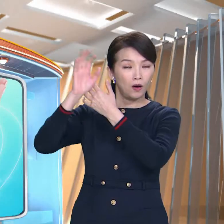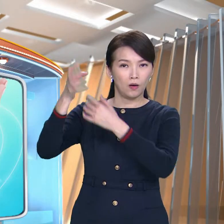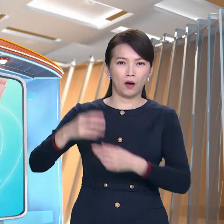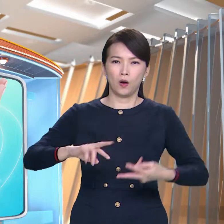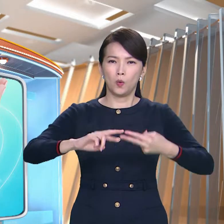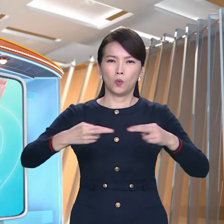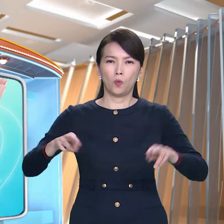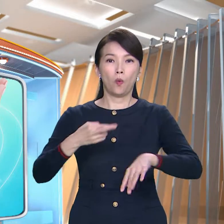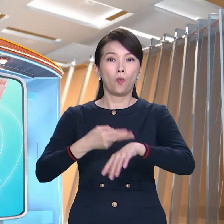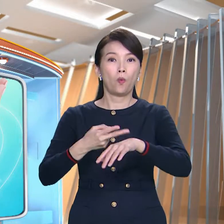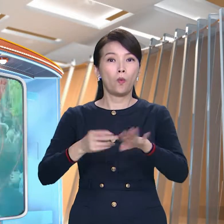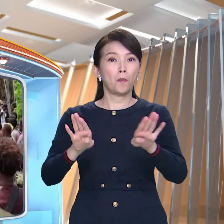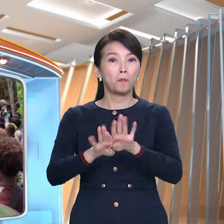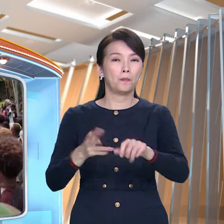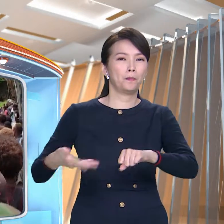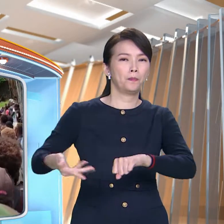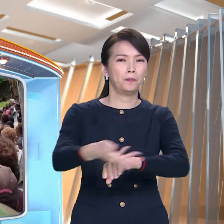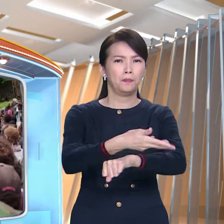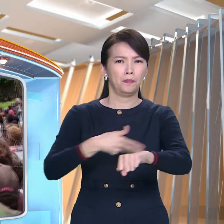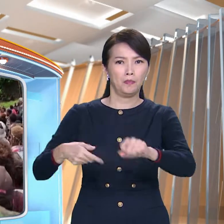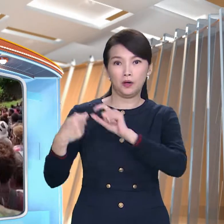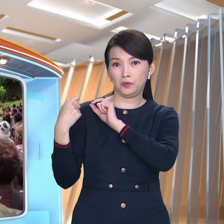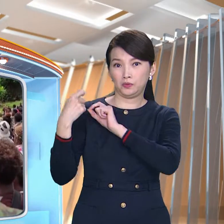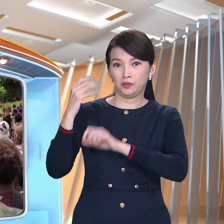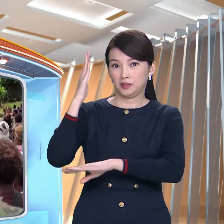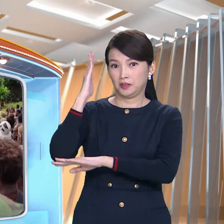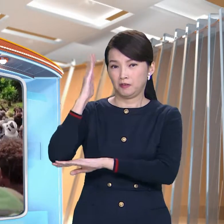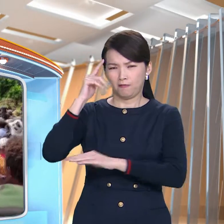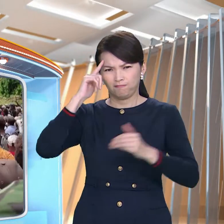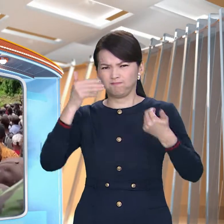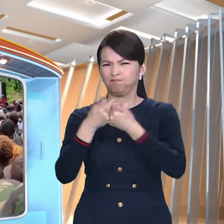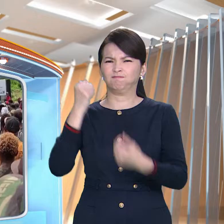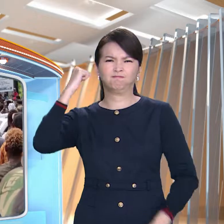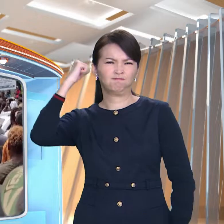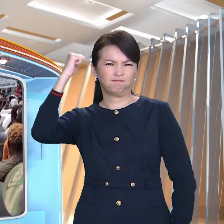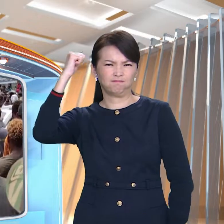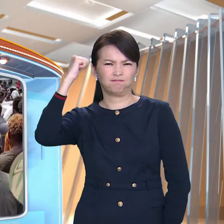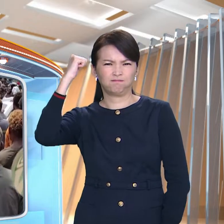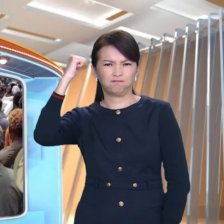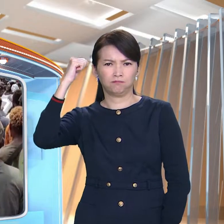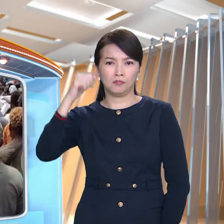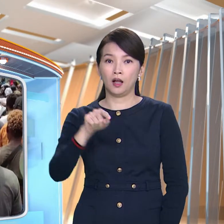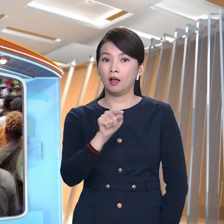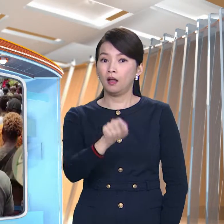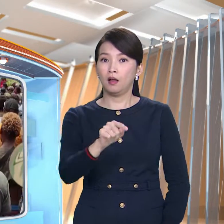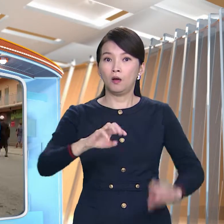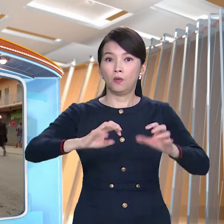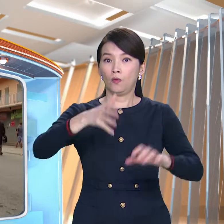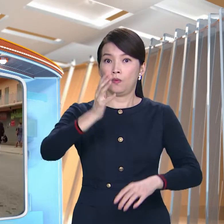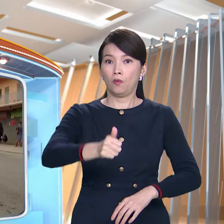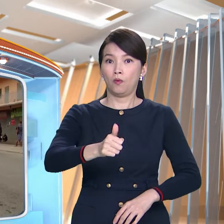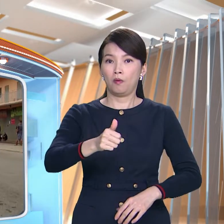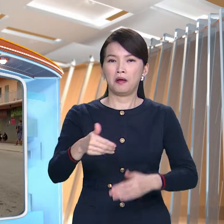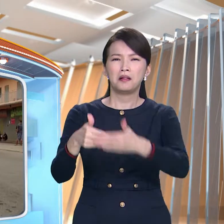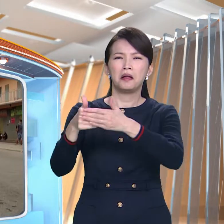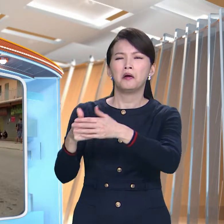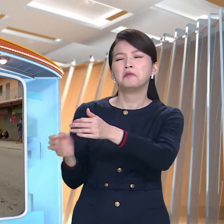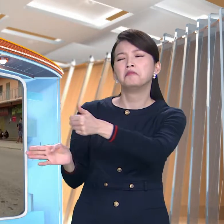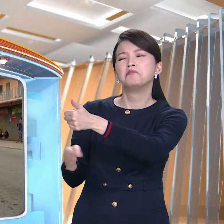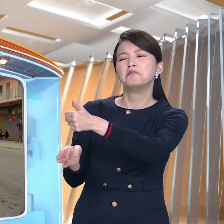所罗门群岛日前发生了反政府示威，民众要求亲中而且执政不力的总理